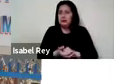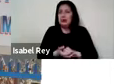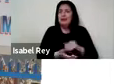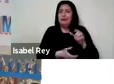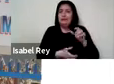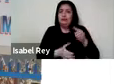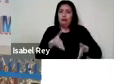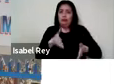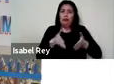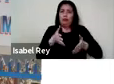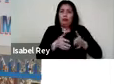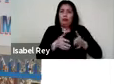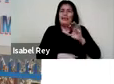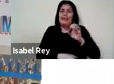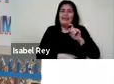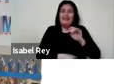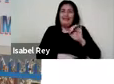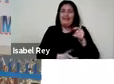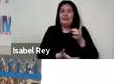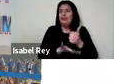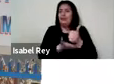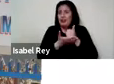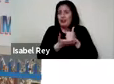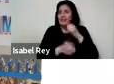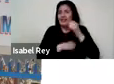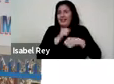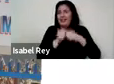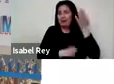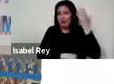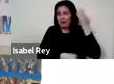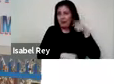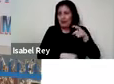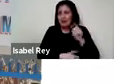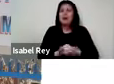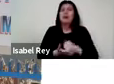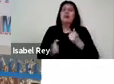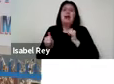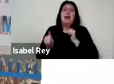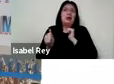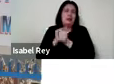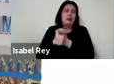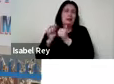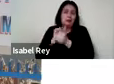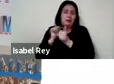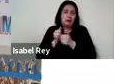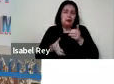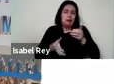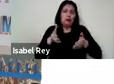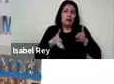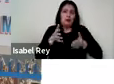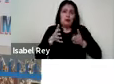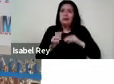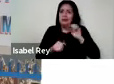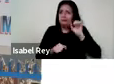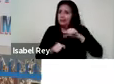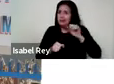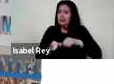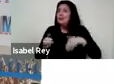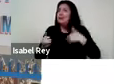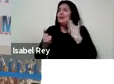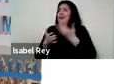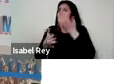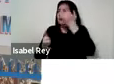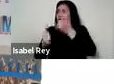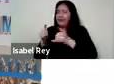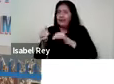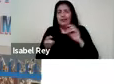nos ayuda. Así, el año pasado los estudiantes han logrado el campeonato de robótica, han llegado hasta la etapa nacional, y ahora esas